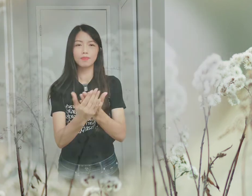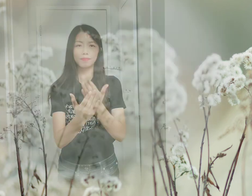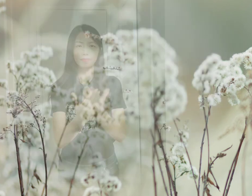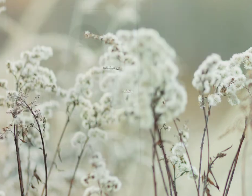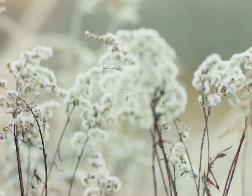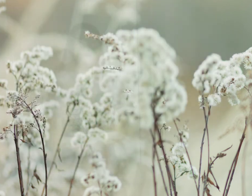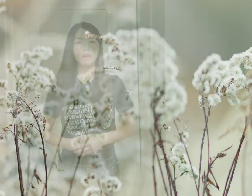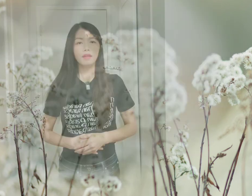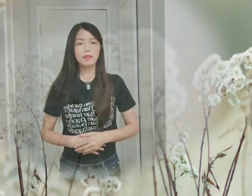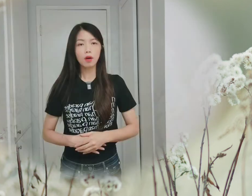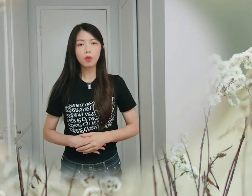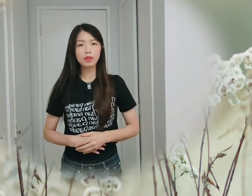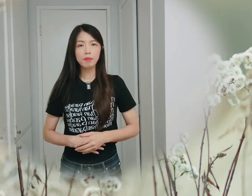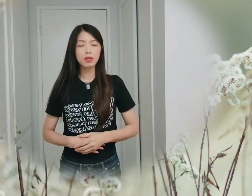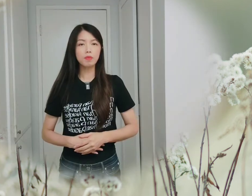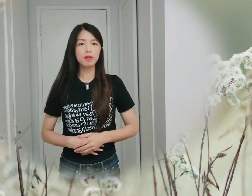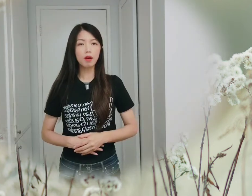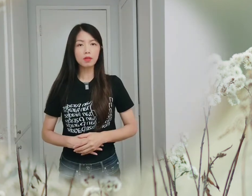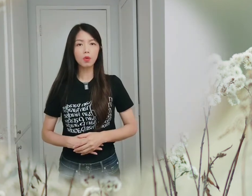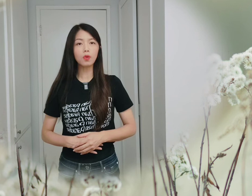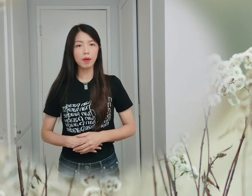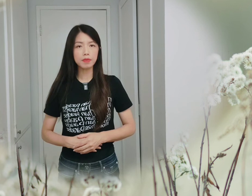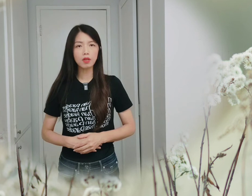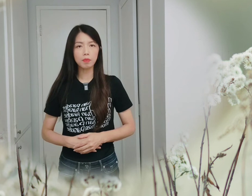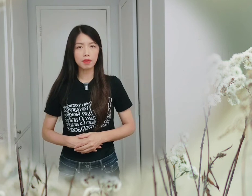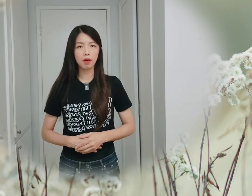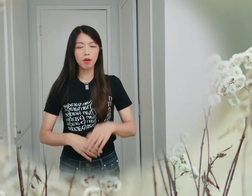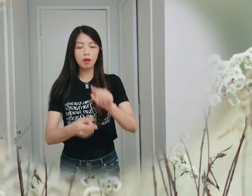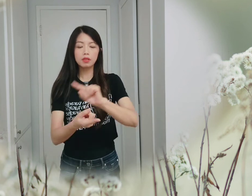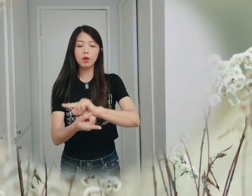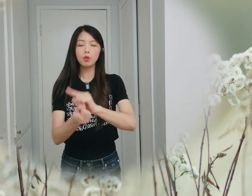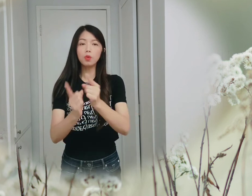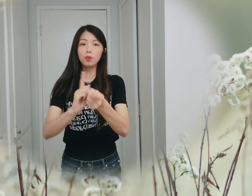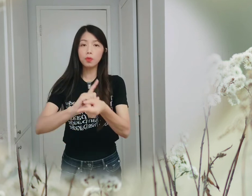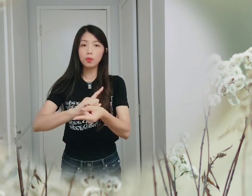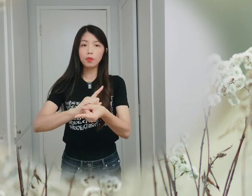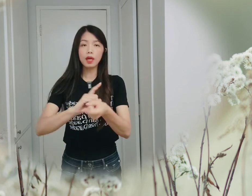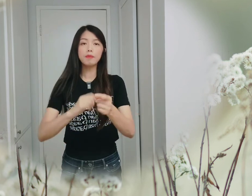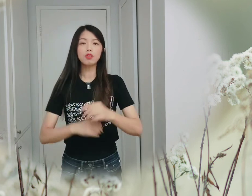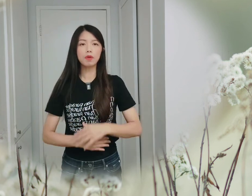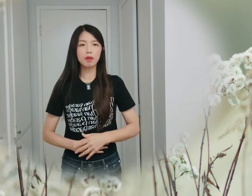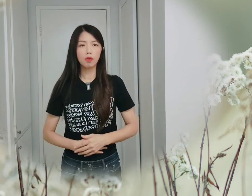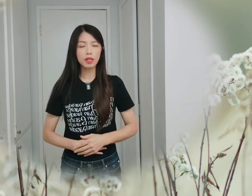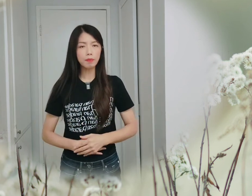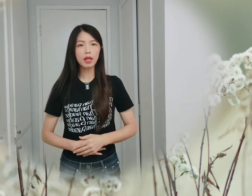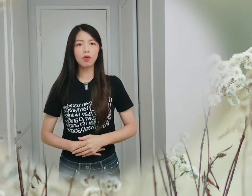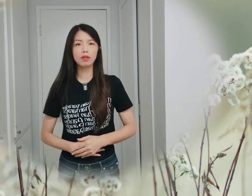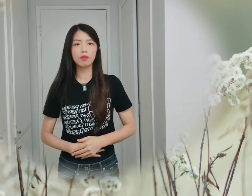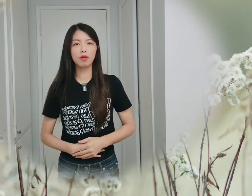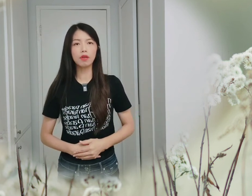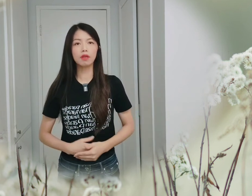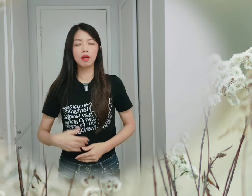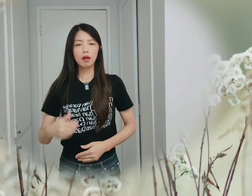하소서. 서로 참아주면서 서로 감싸주면서 서로 참아주면서 참다라고